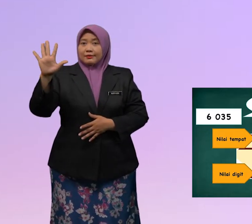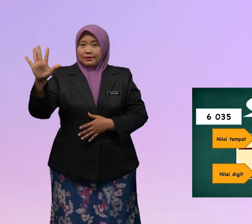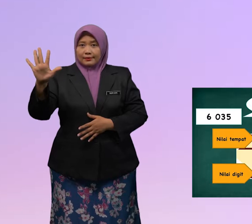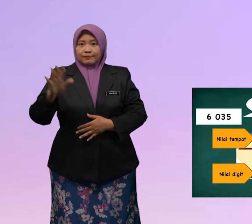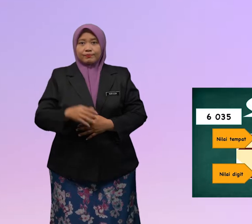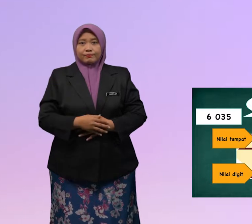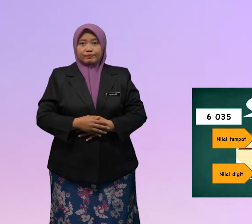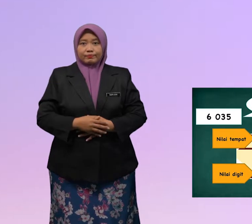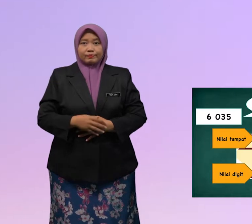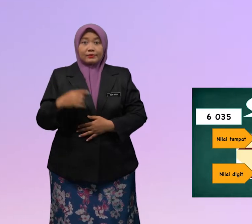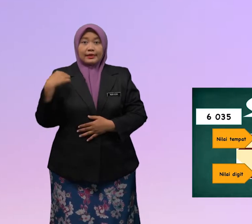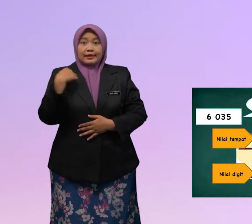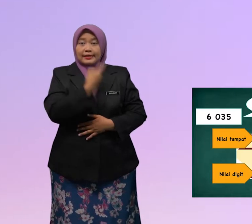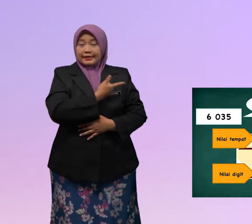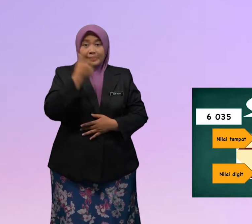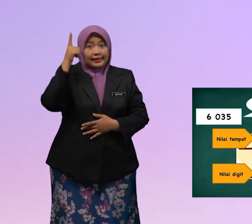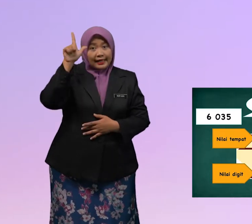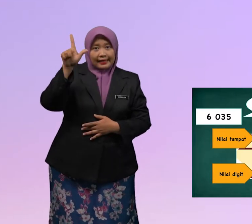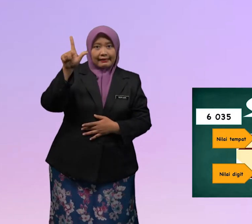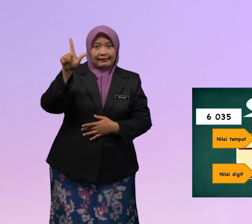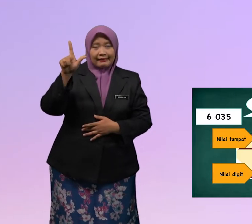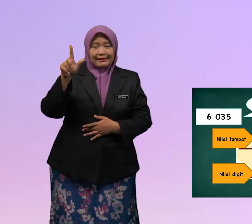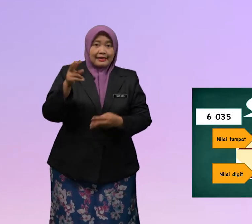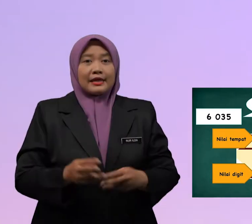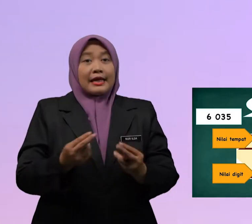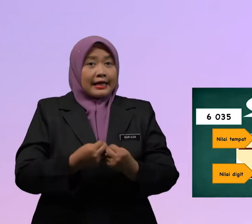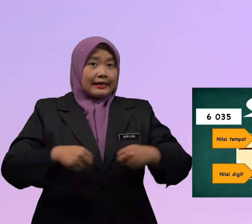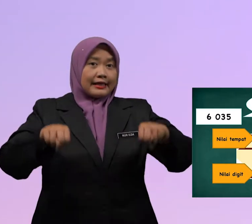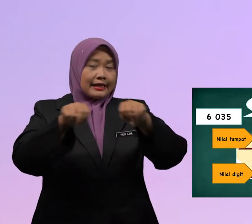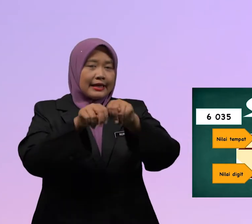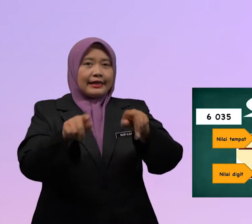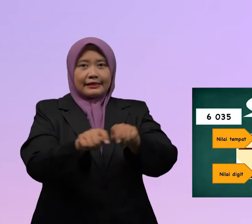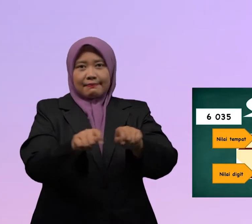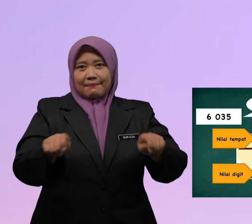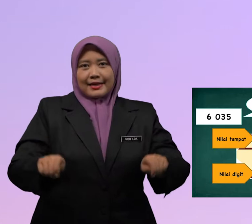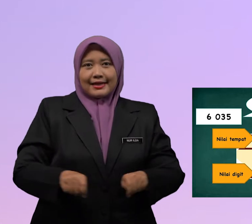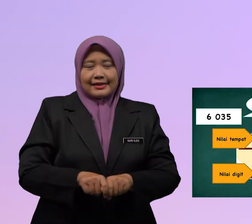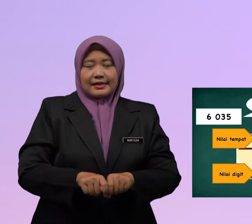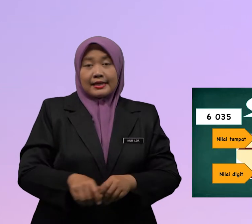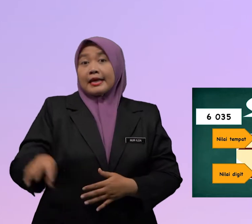6,035. Kita lihat nilai tempat